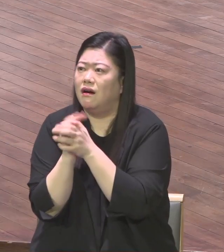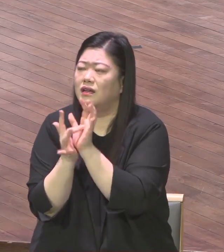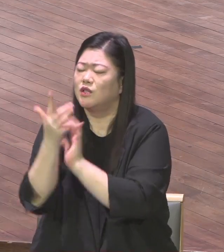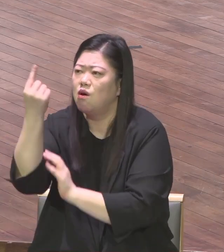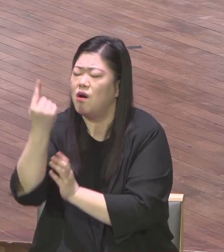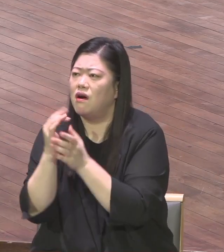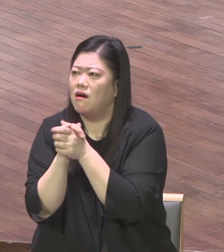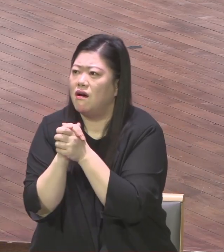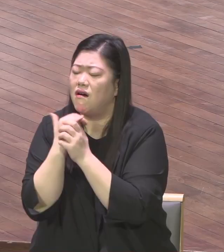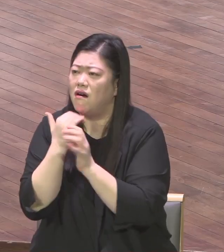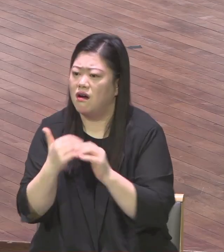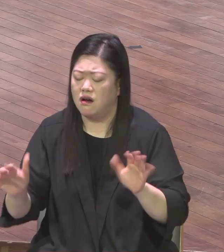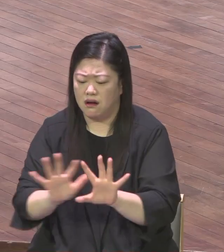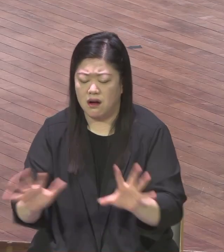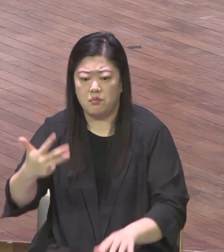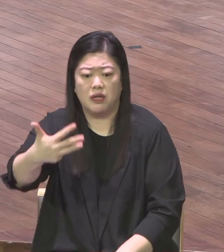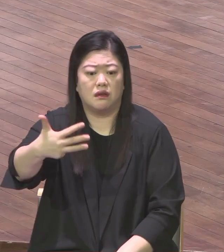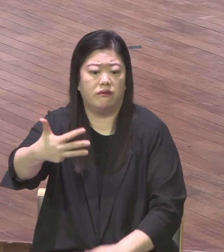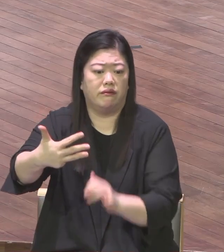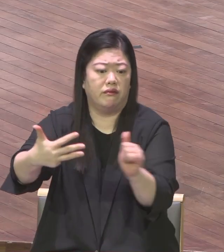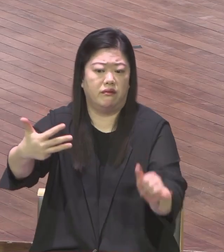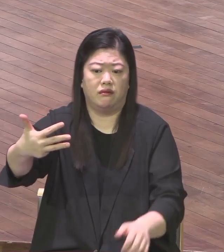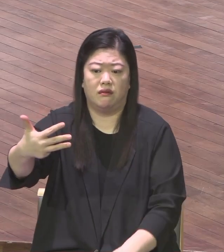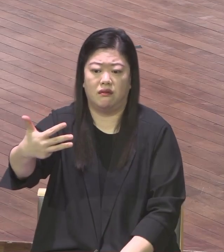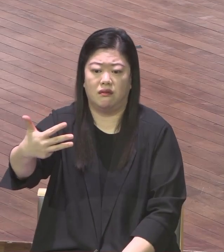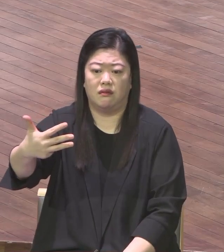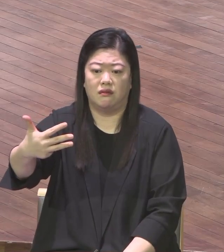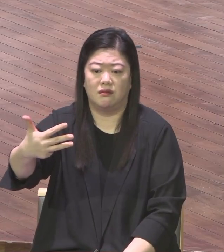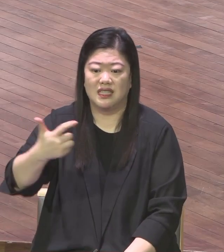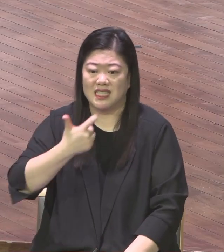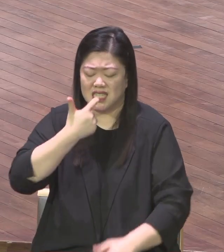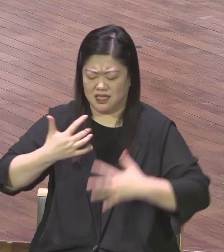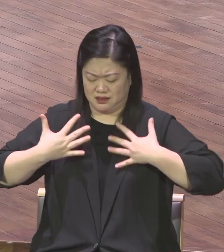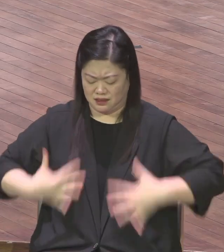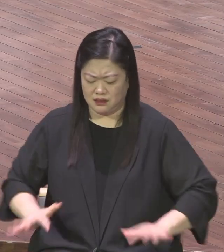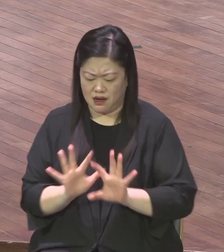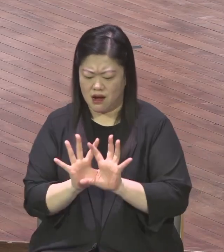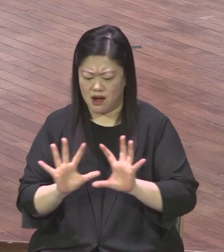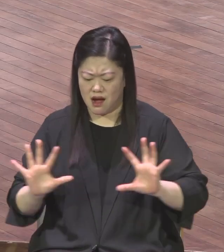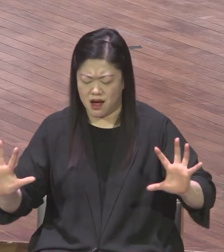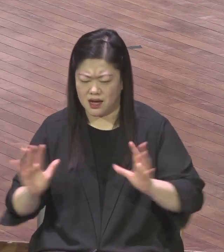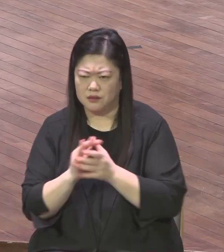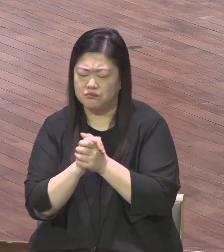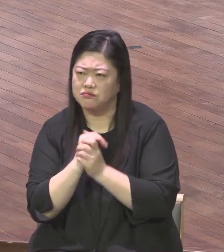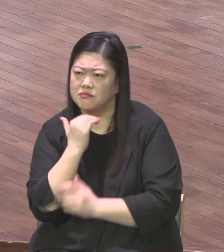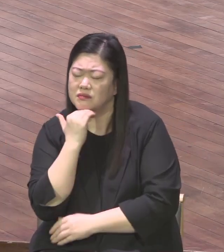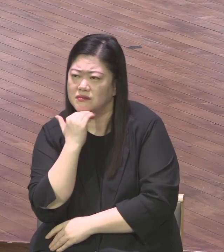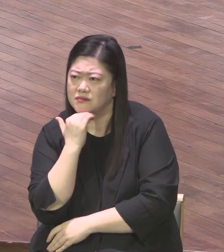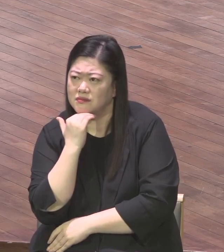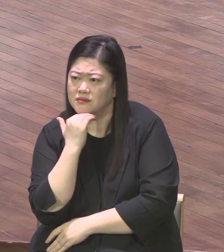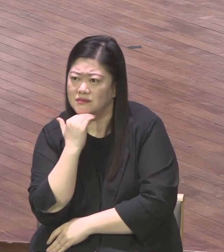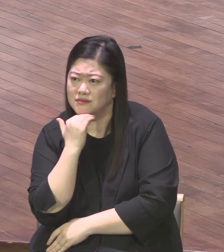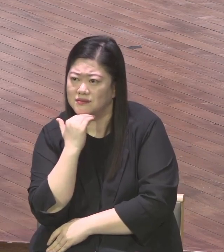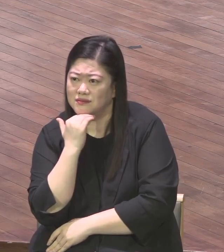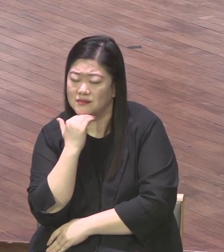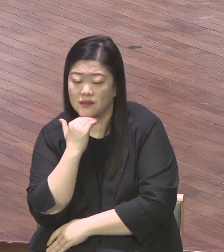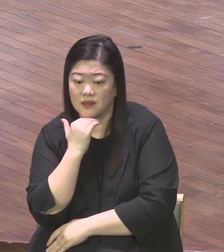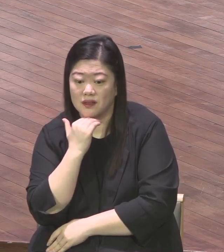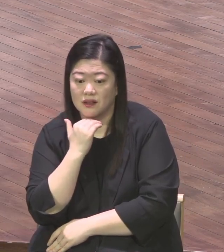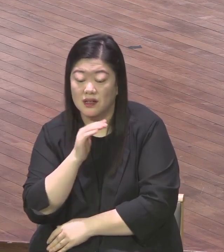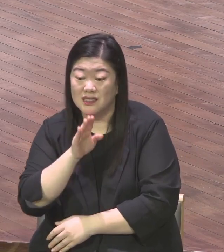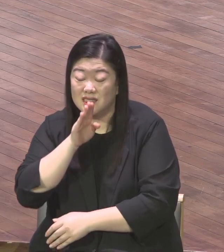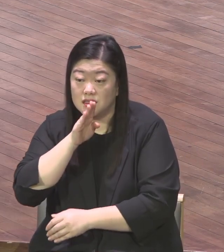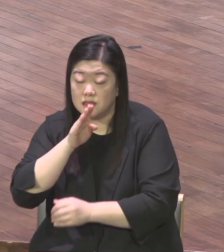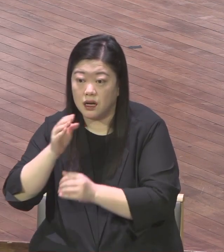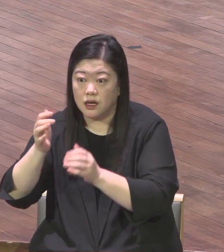8,000명 이상이에요. 그렇게 전부 흰 옷 입고 그렇게 기다렸는데, 진짜 휴가